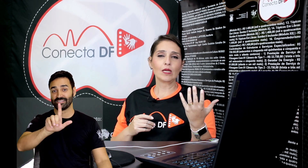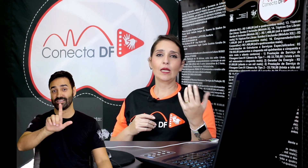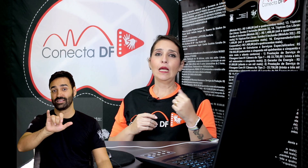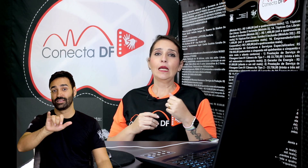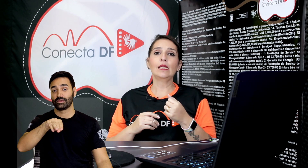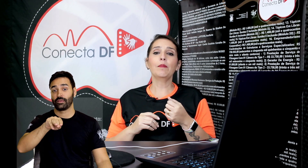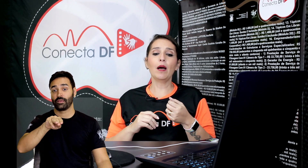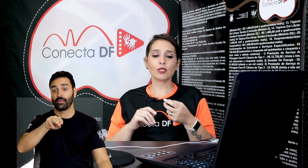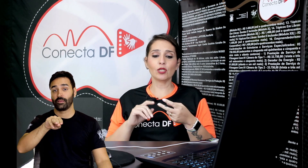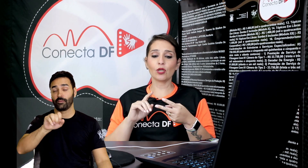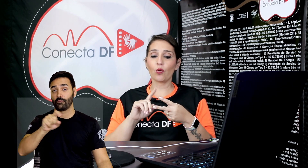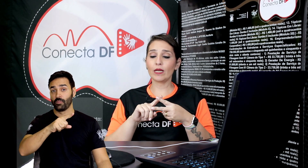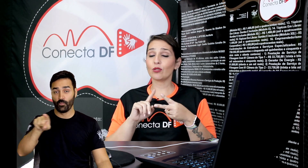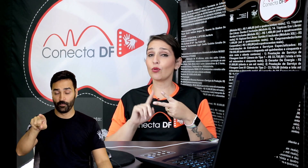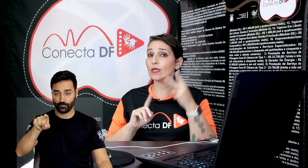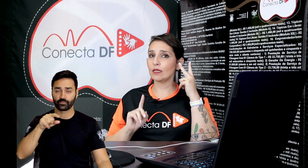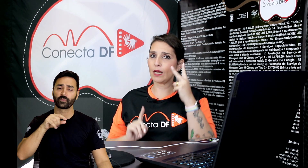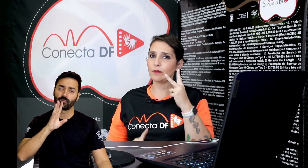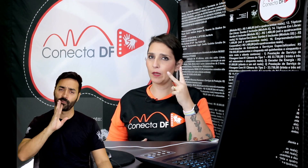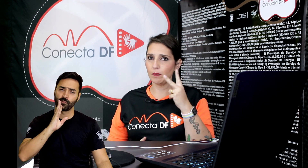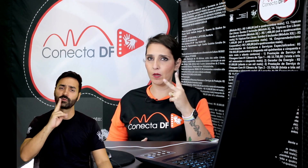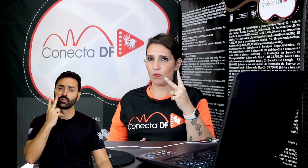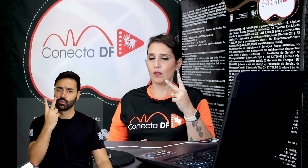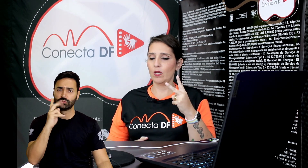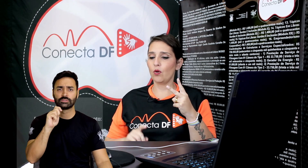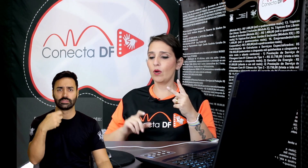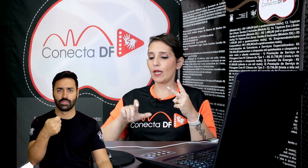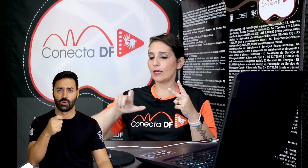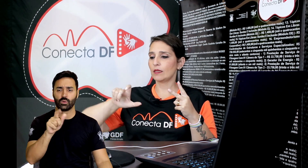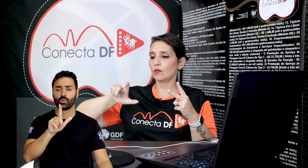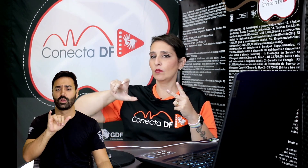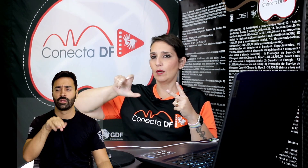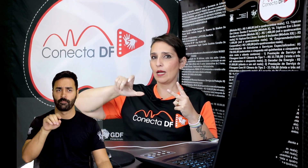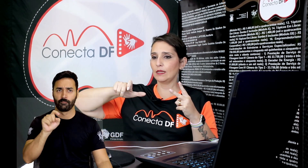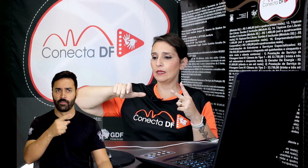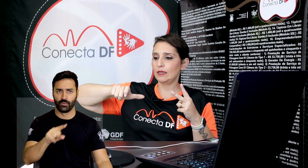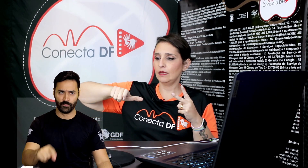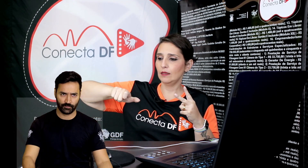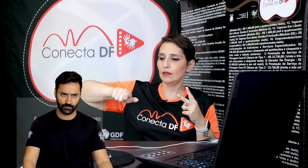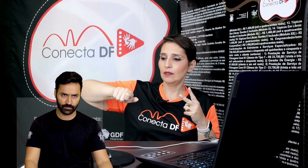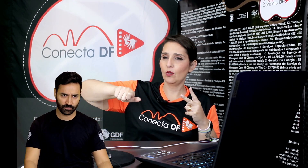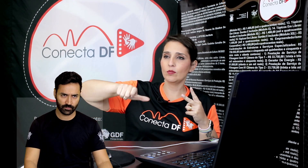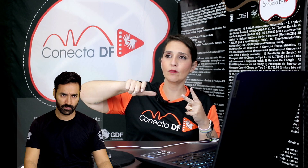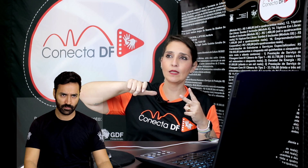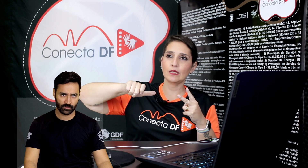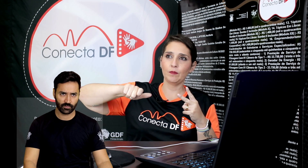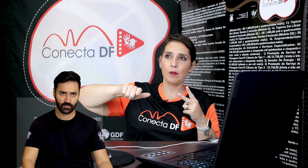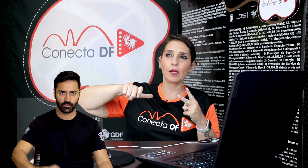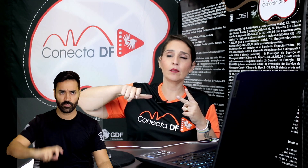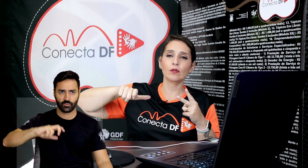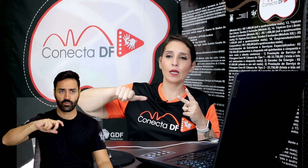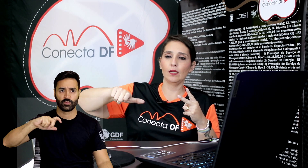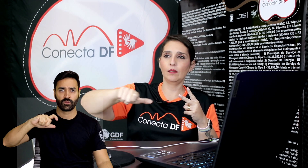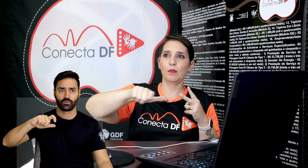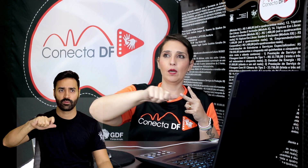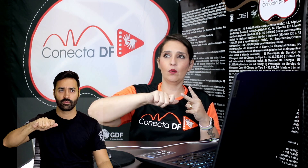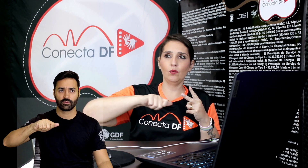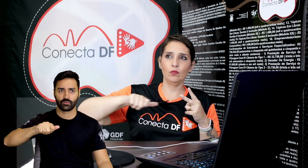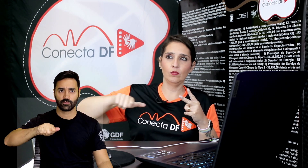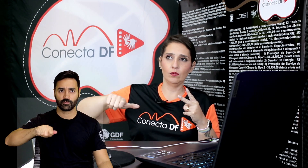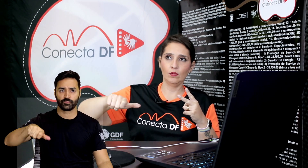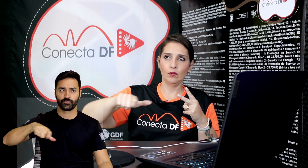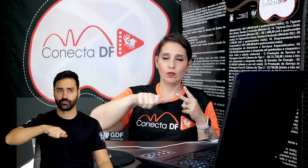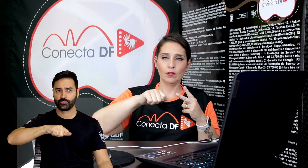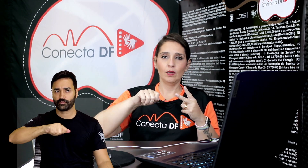Limão. Limão, eu conheço 2 sinais para limão. Eu conheço assim, como se estivesse espremendo, né,